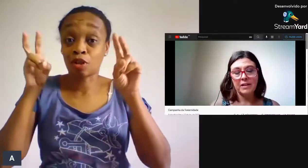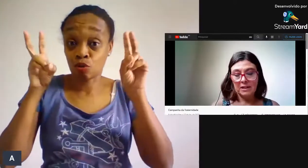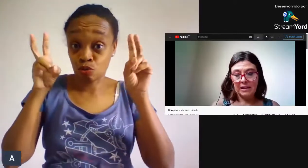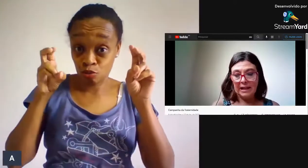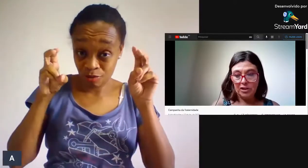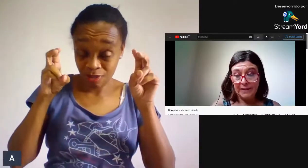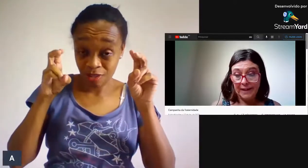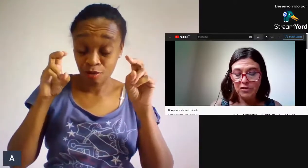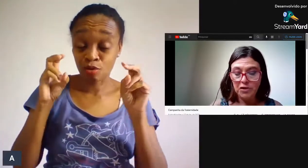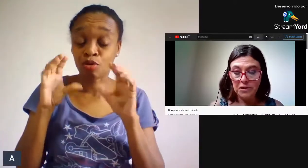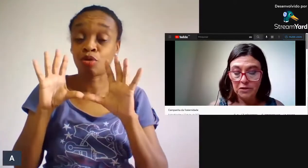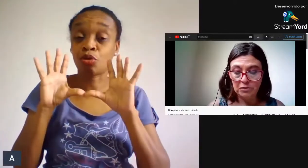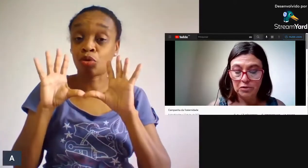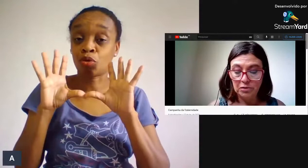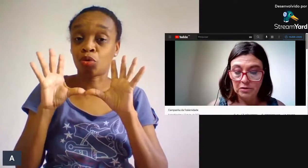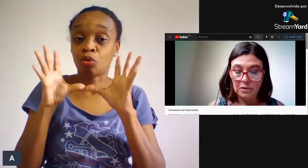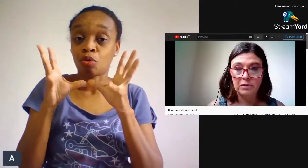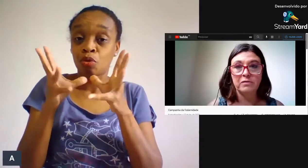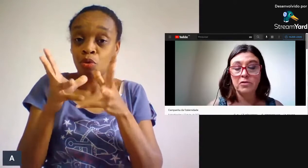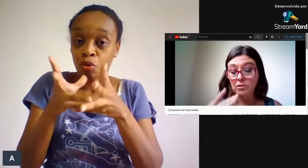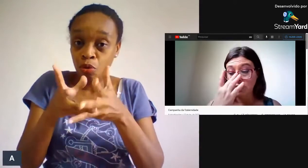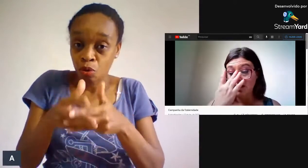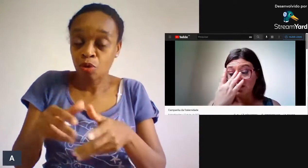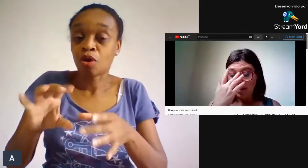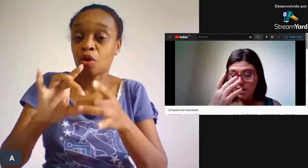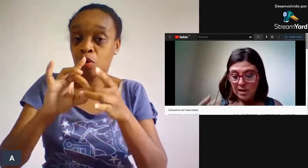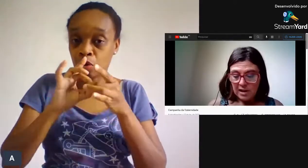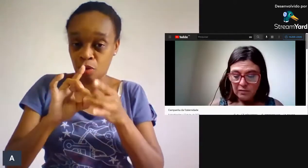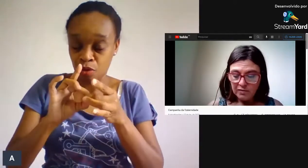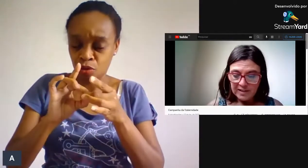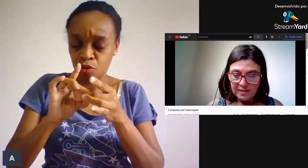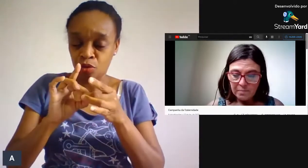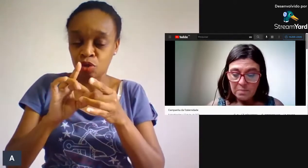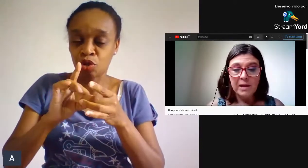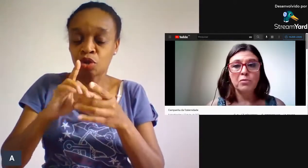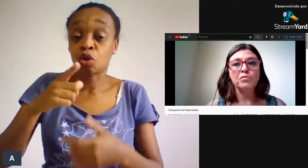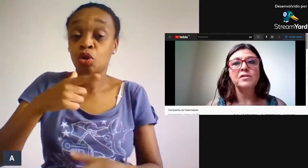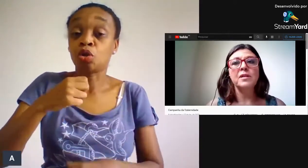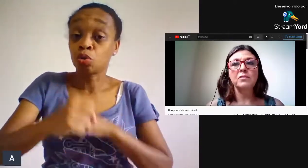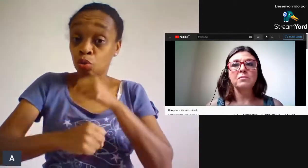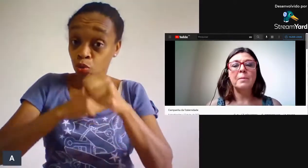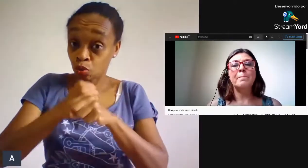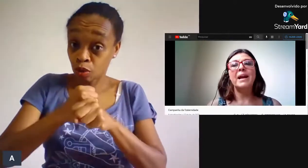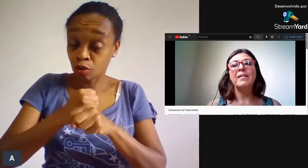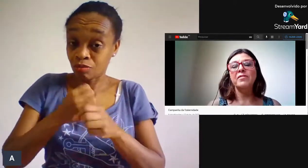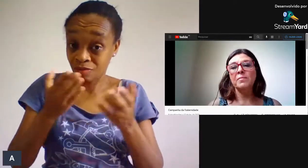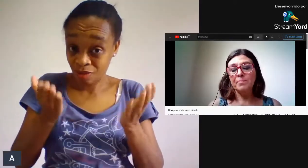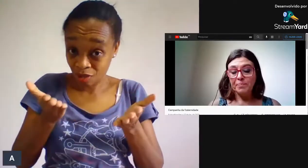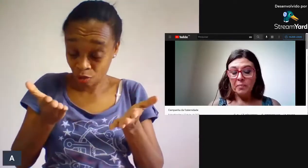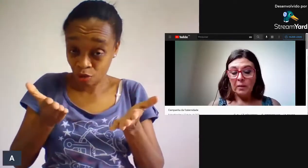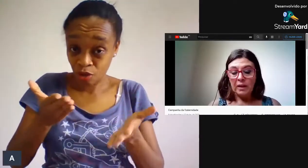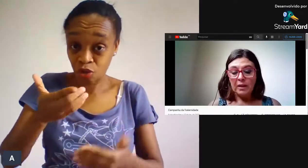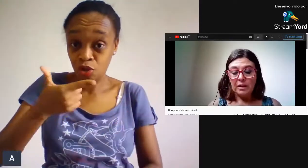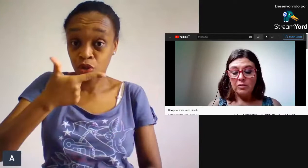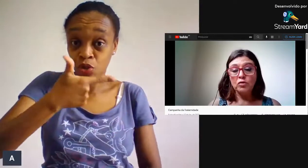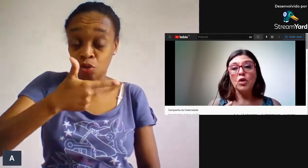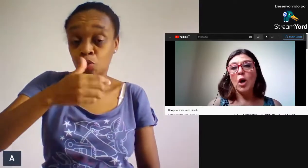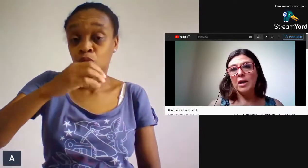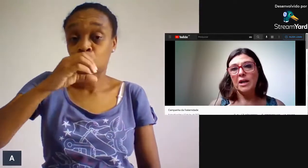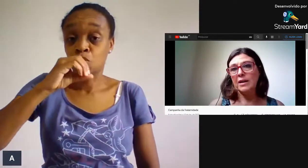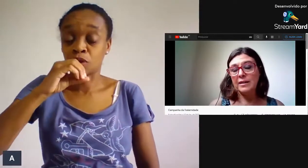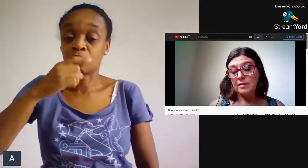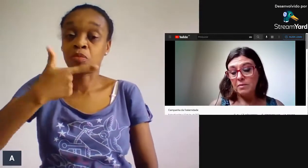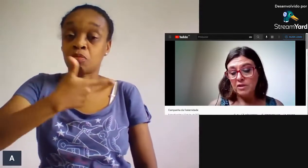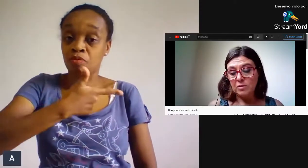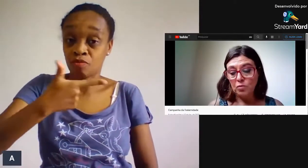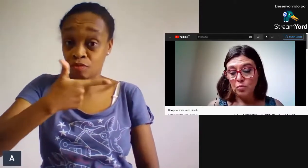campanha da fraternidade deste ano, de 2022, eu vou fazer primeiro com vocês uma breve